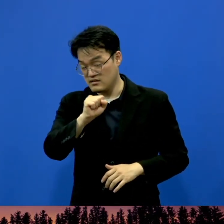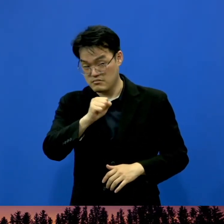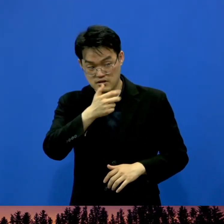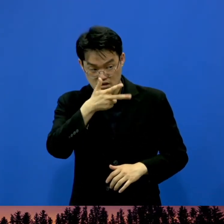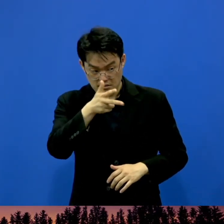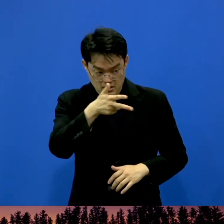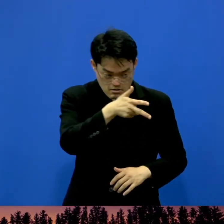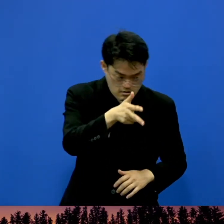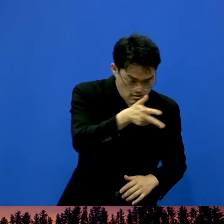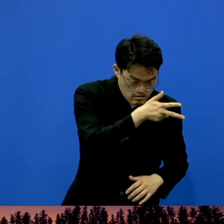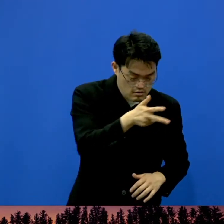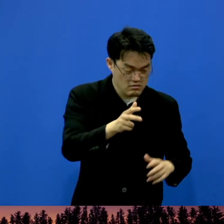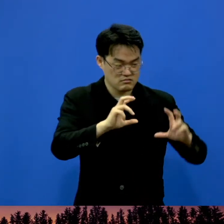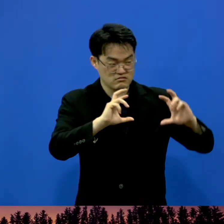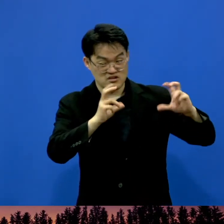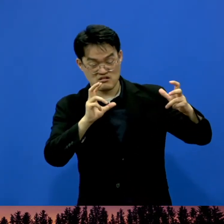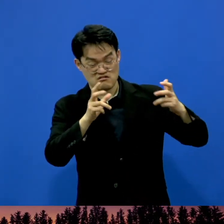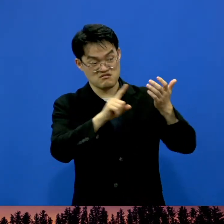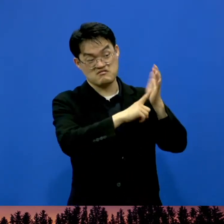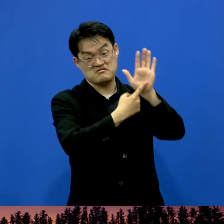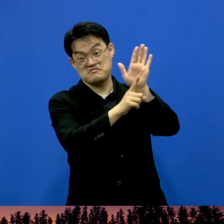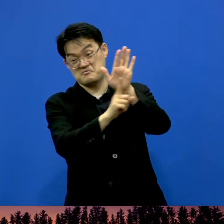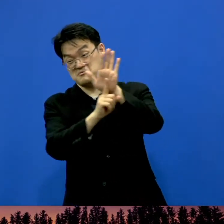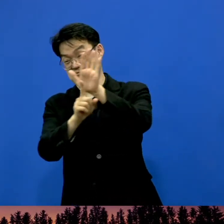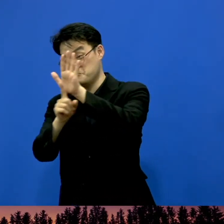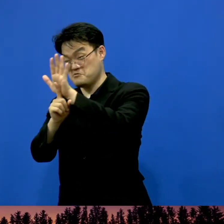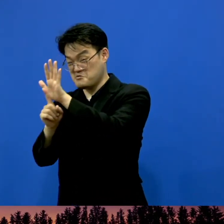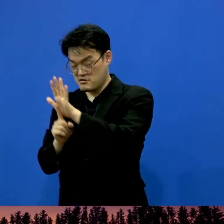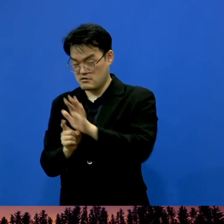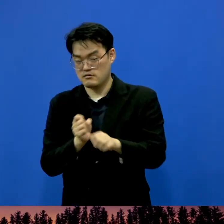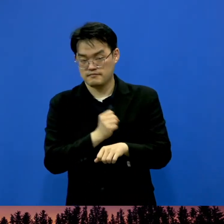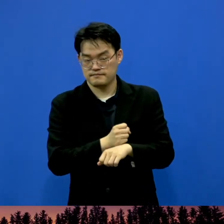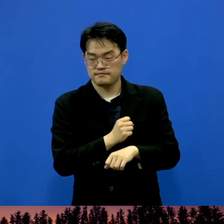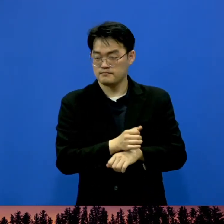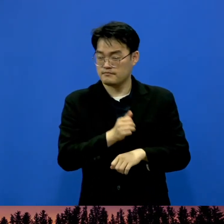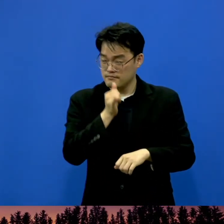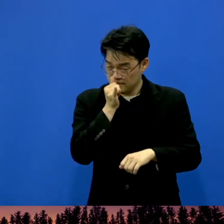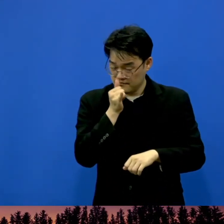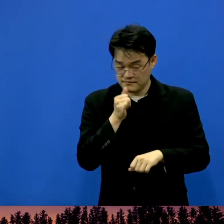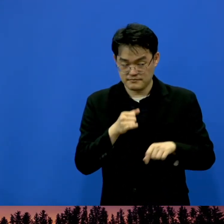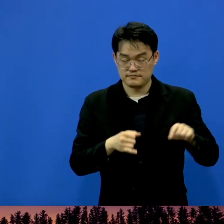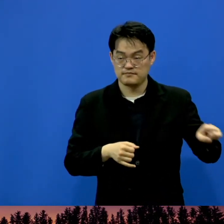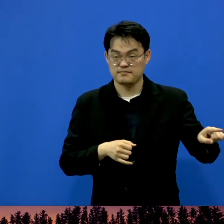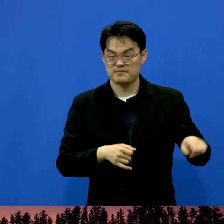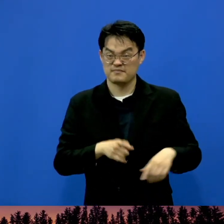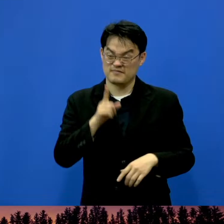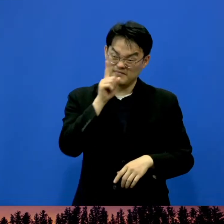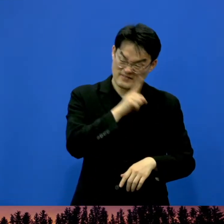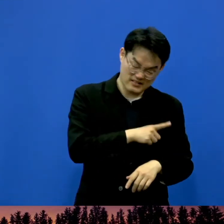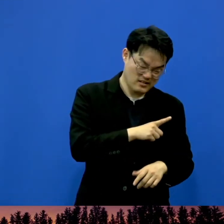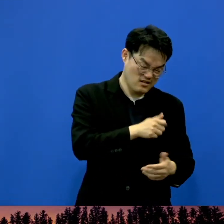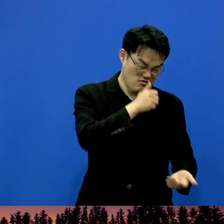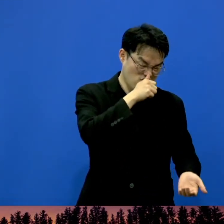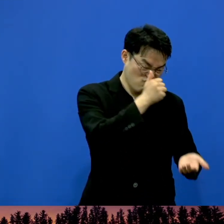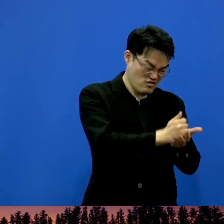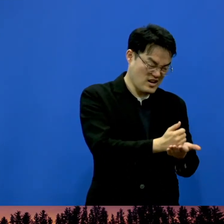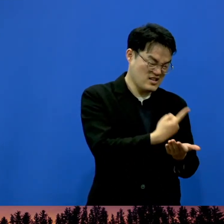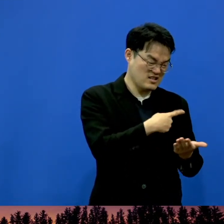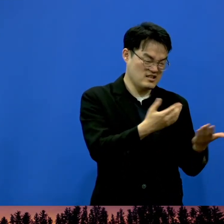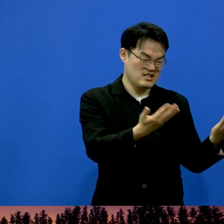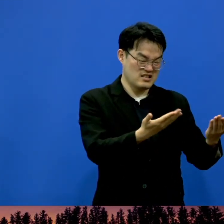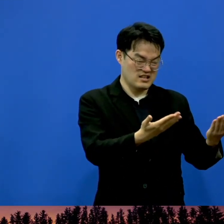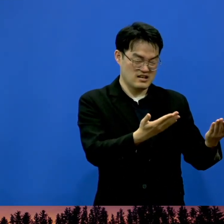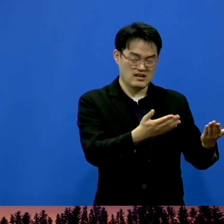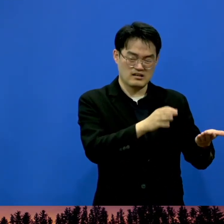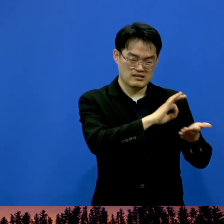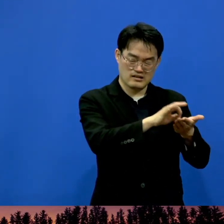있어도 온 세계를 움직일 수 있는 그런 괴력을 가지고 있는 겁니다. 이것을 악한 인간들이 죄 짓는 일에 적극적으로 쓰니까 더 문제잖아요,